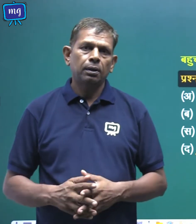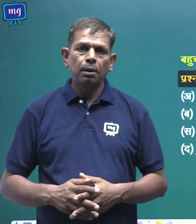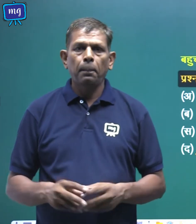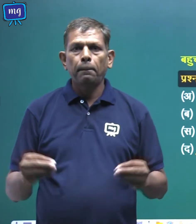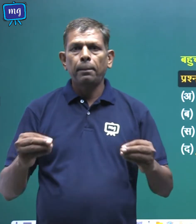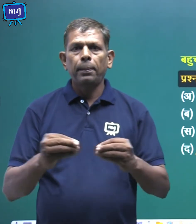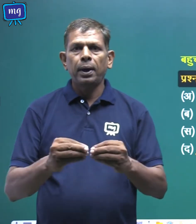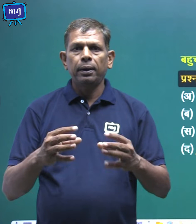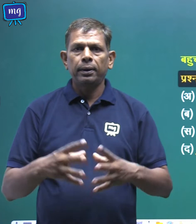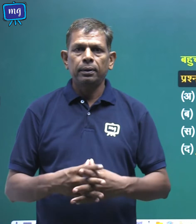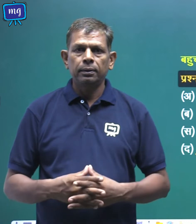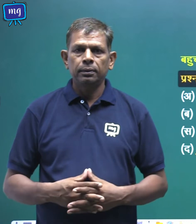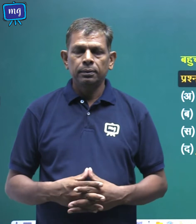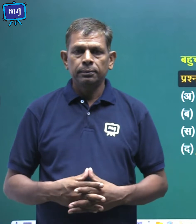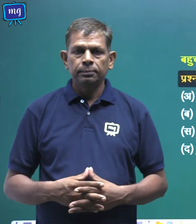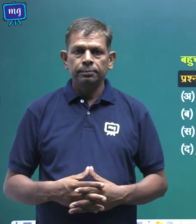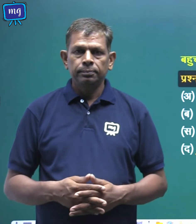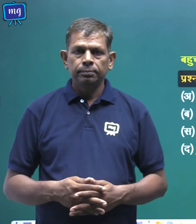ब।